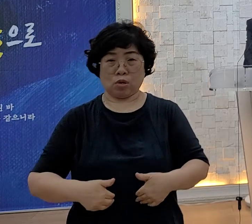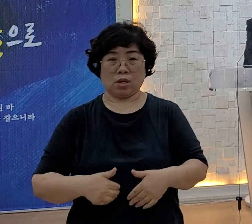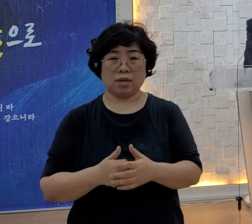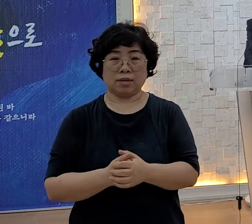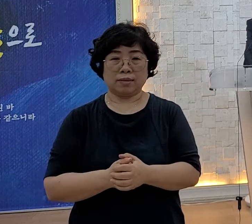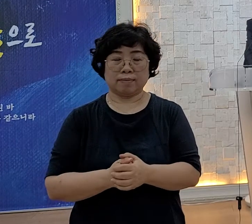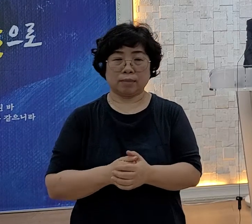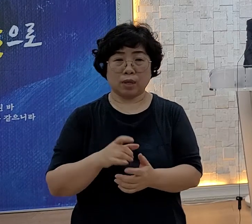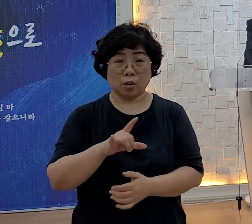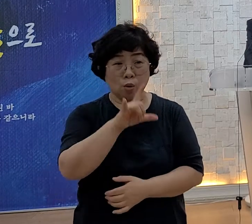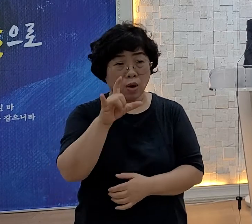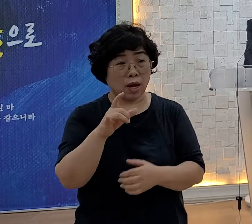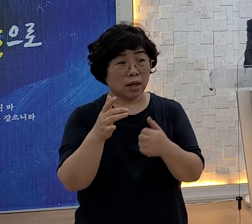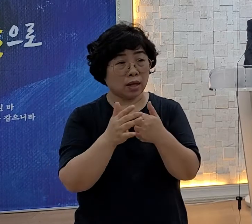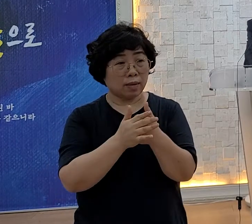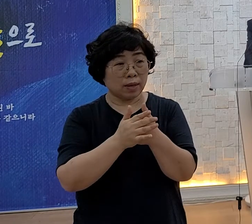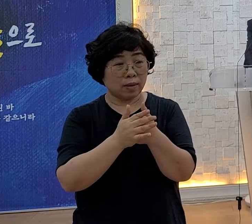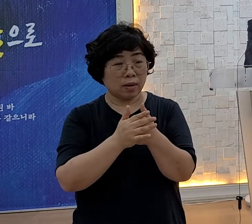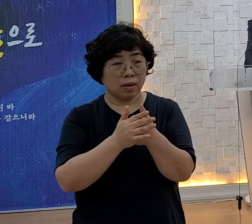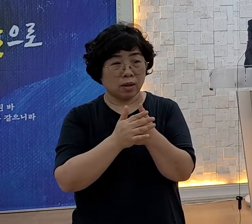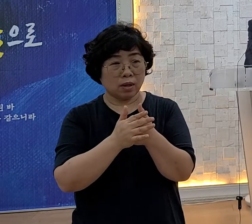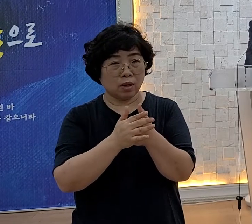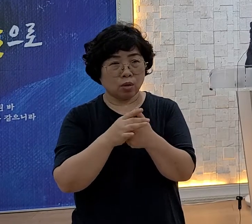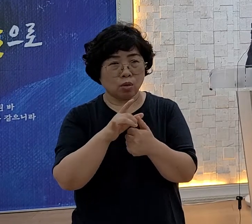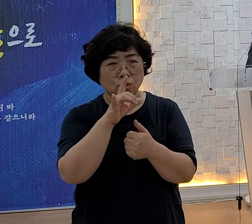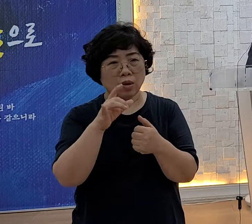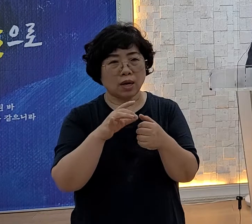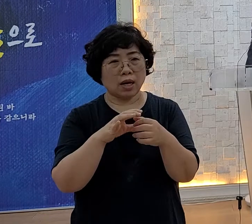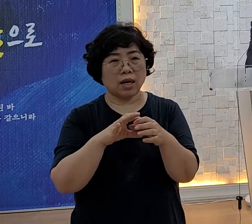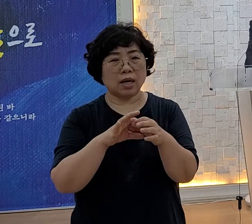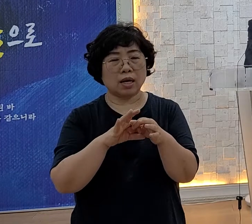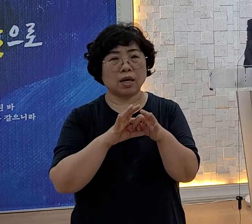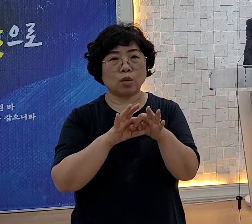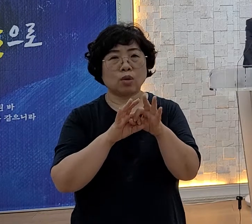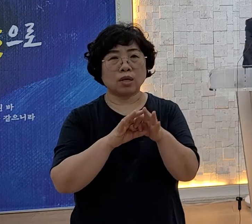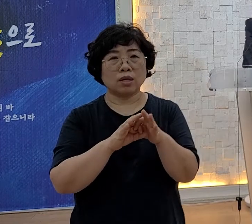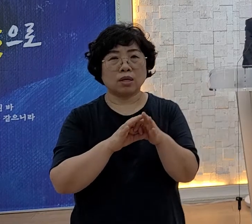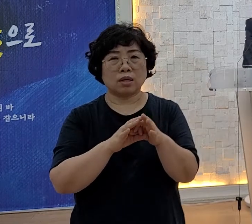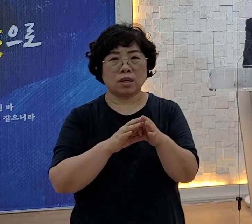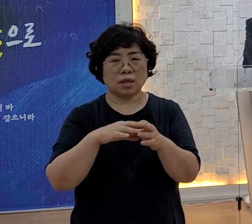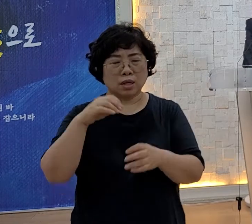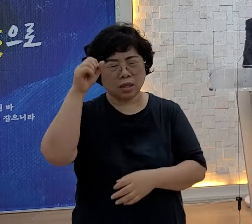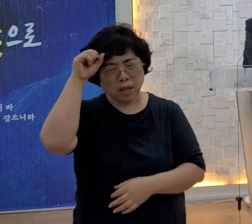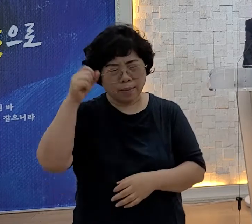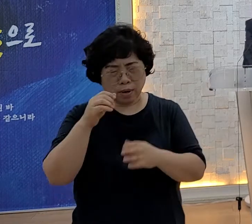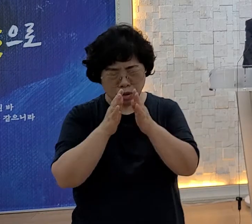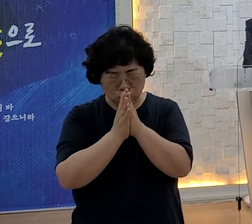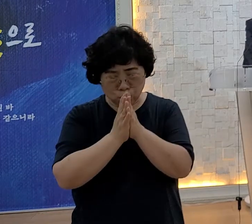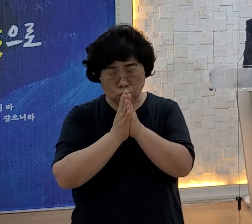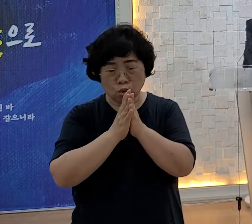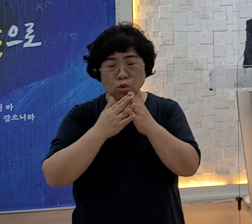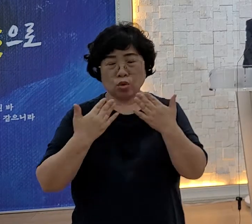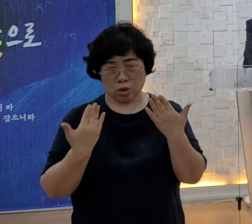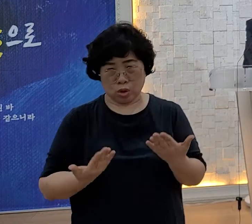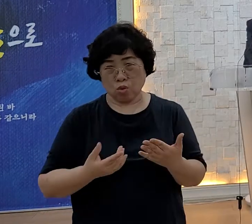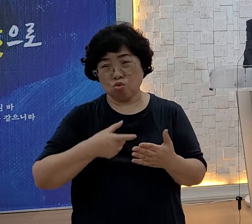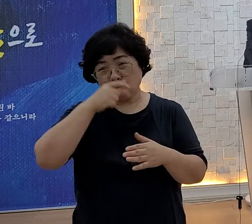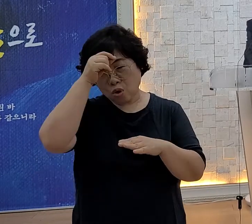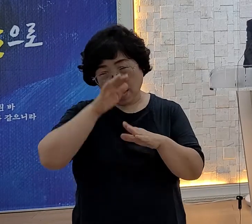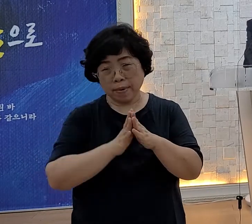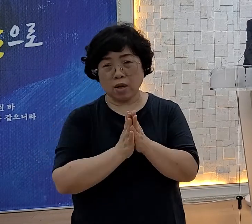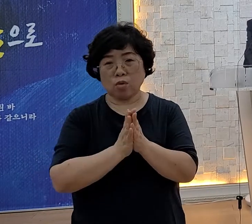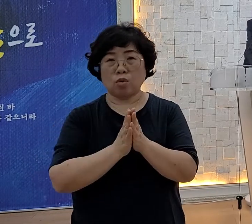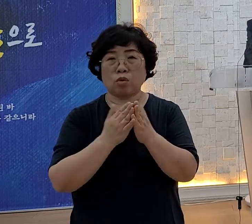코로나 때부터 새벽 기도와 수요 기도회가 모임도 없었고 많이 약해져 있는데